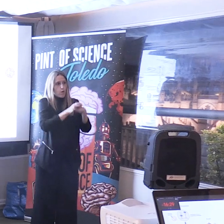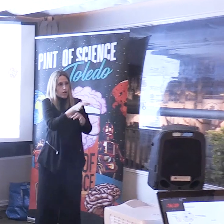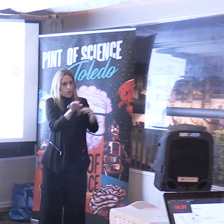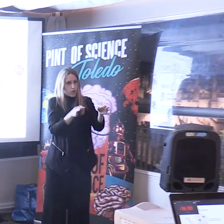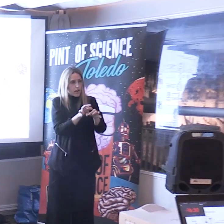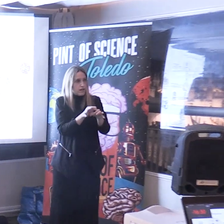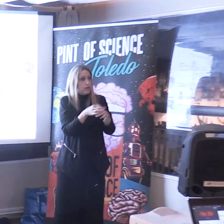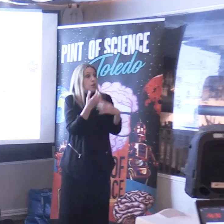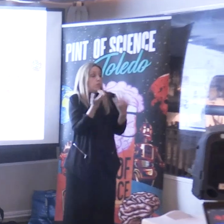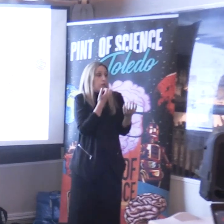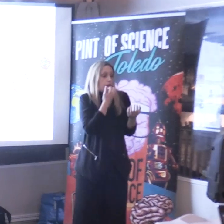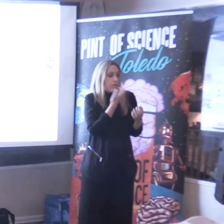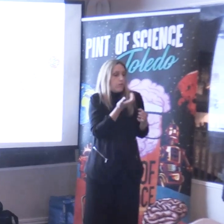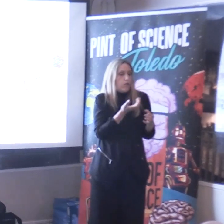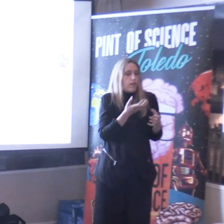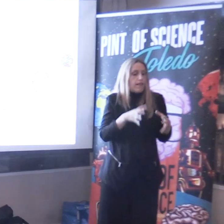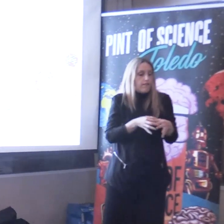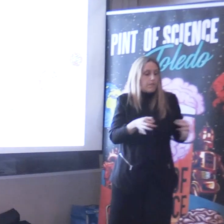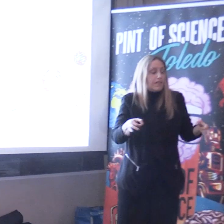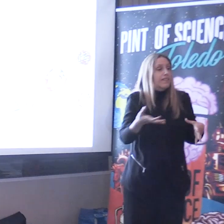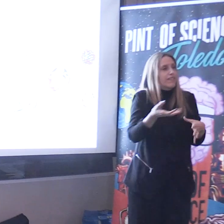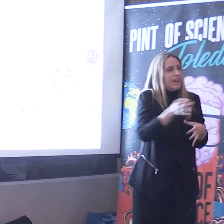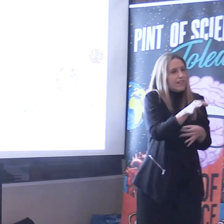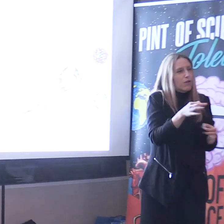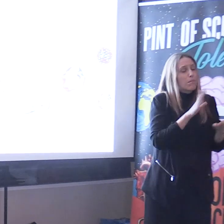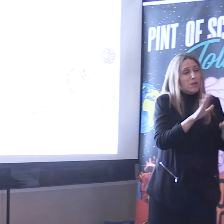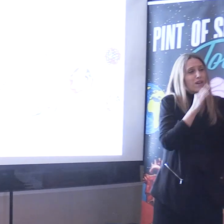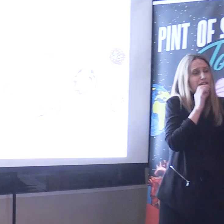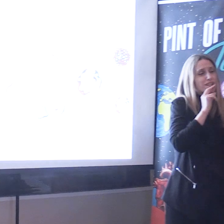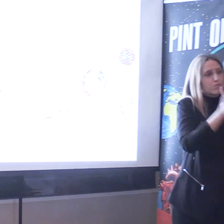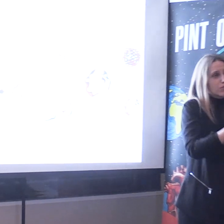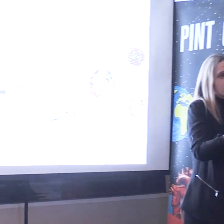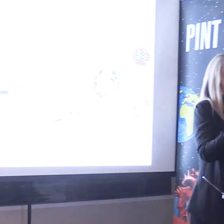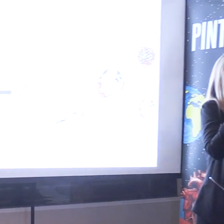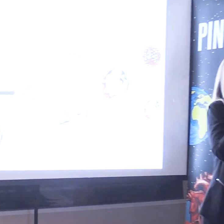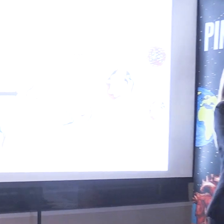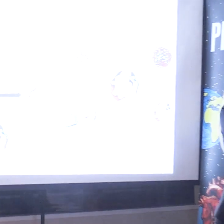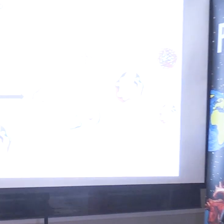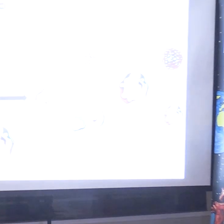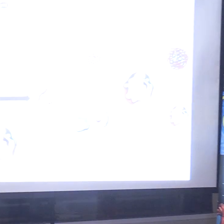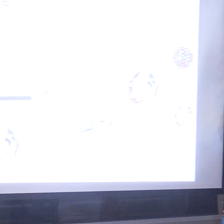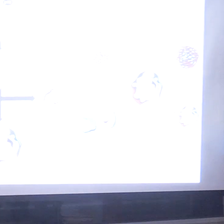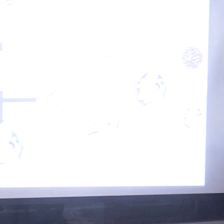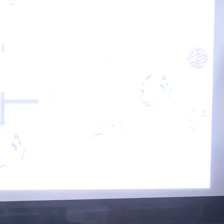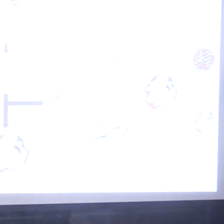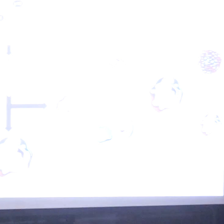en la senescencia de las células. Pero la respuesta es la predicción de las curvas que